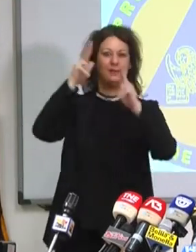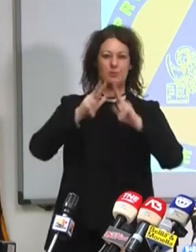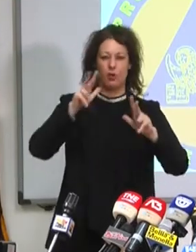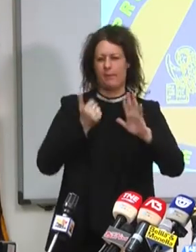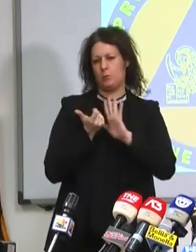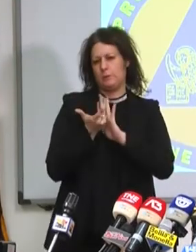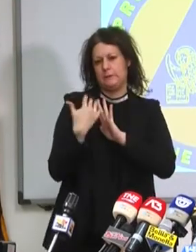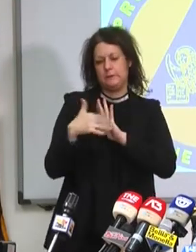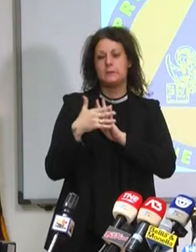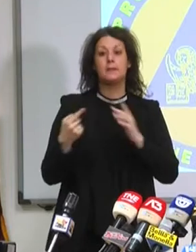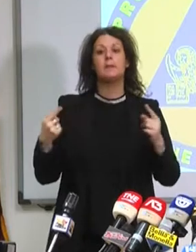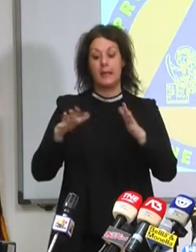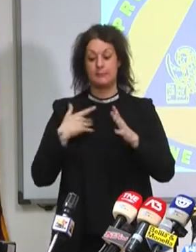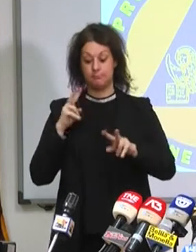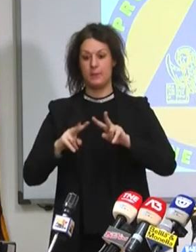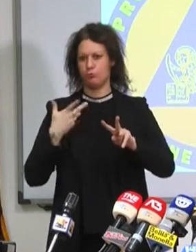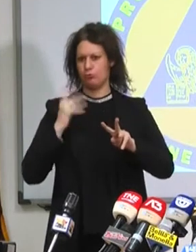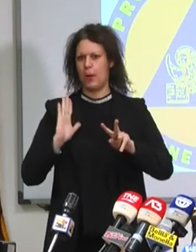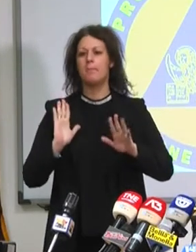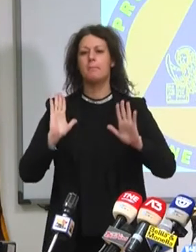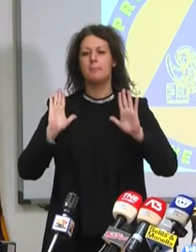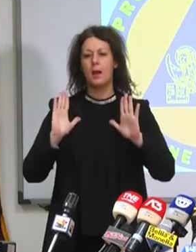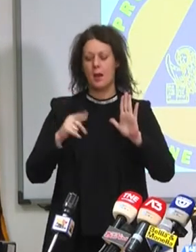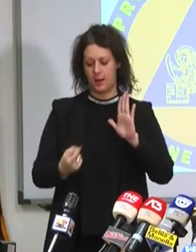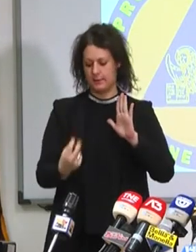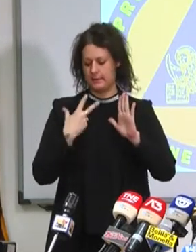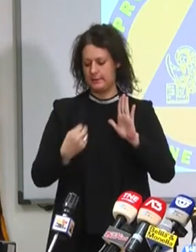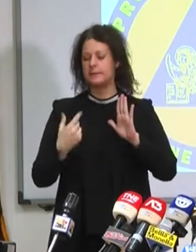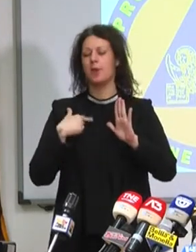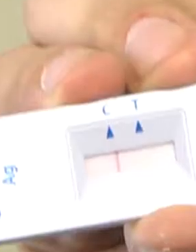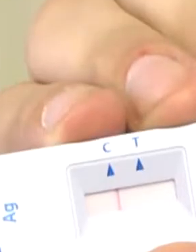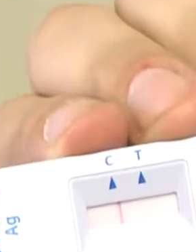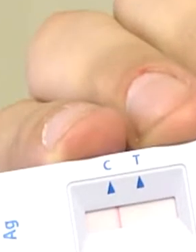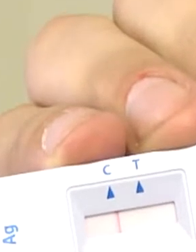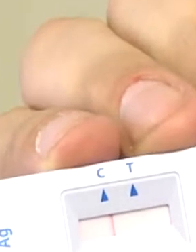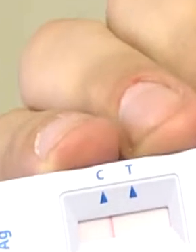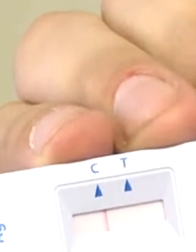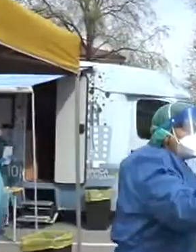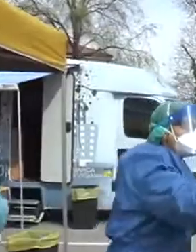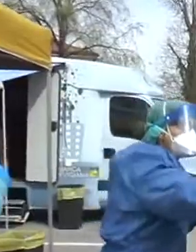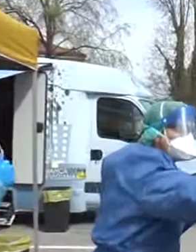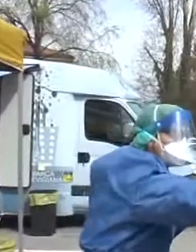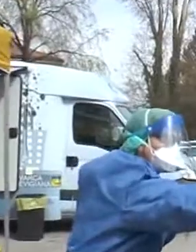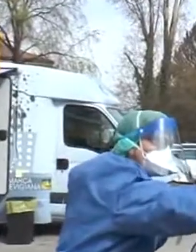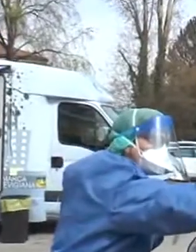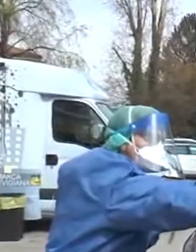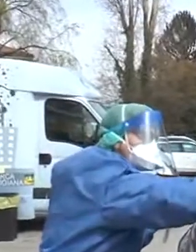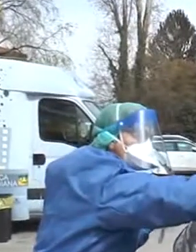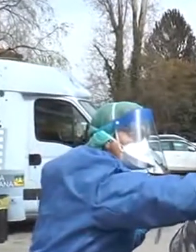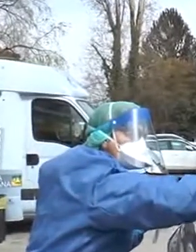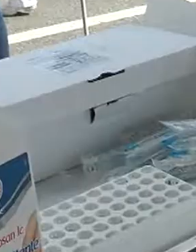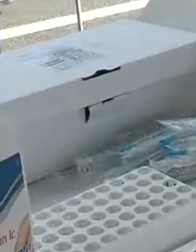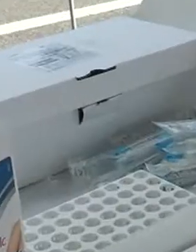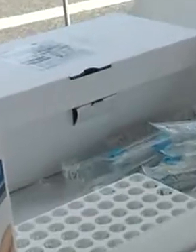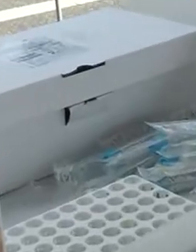devono porre in una situazione di preoccupazione e di allerta. In Veneto e in Italia circolano ormai con percentuali